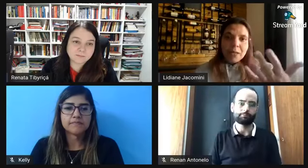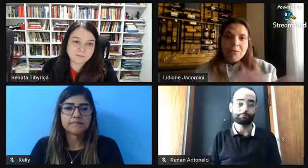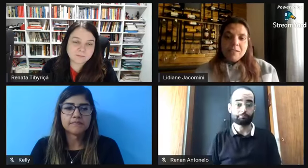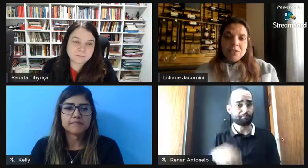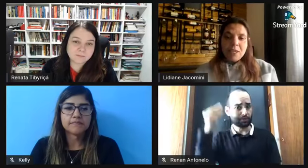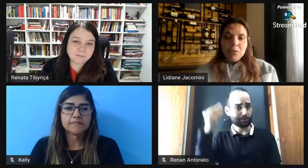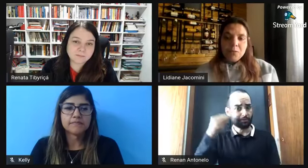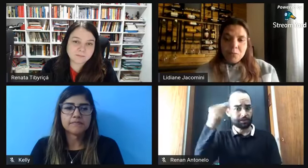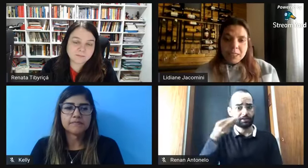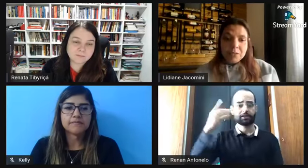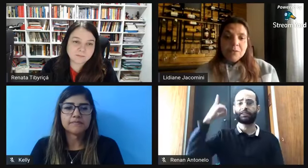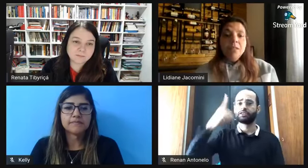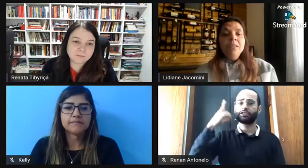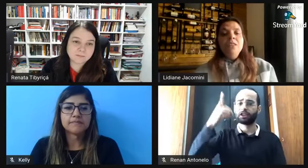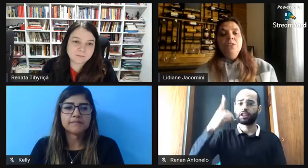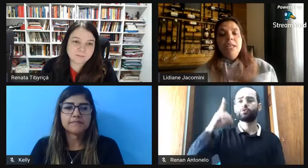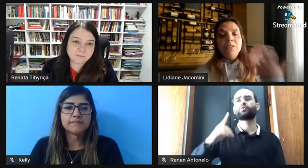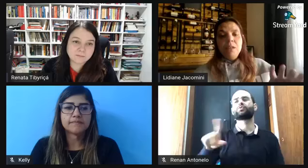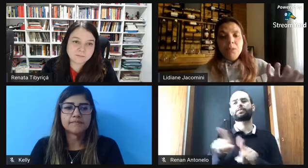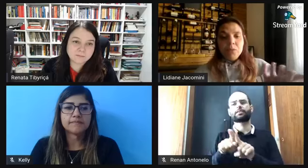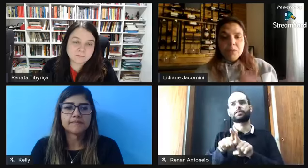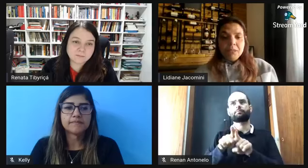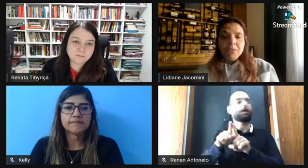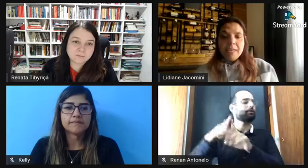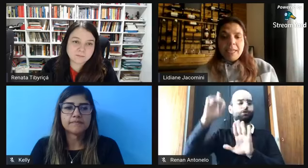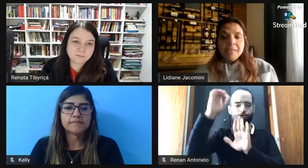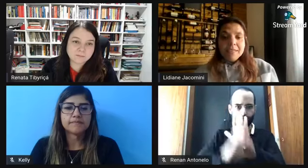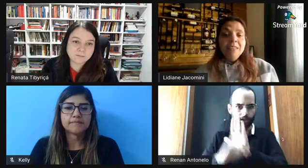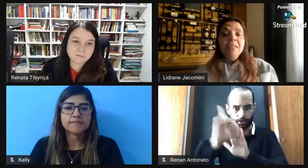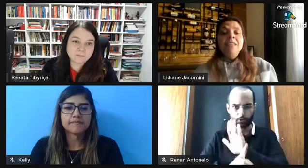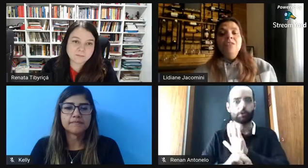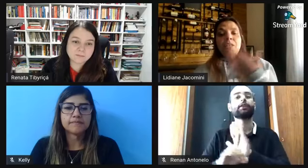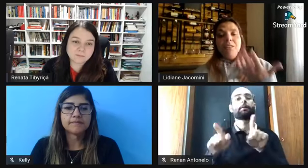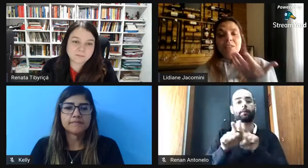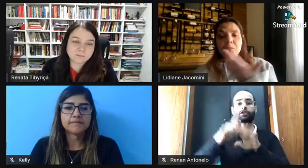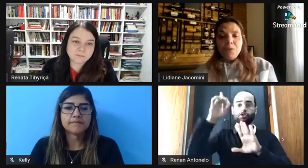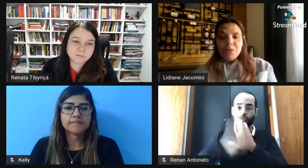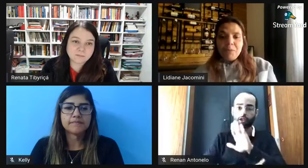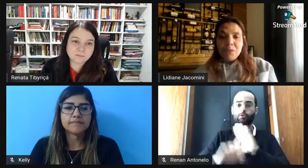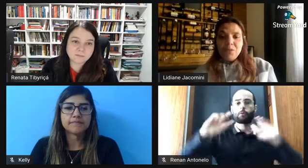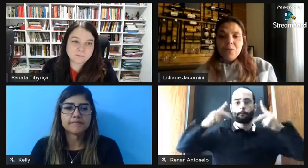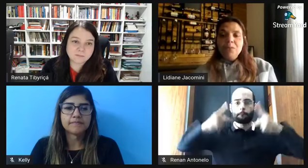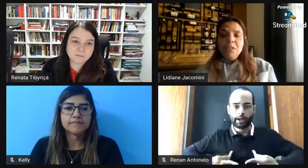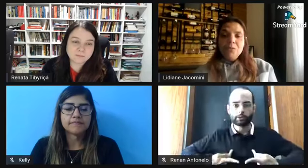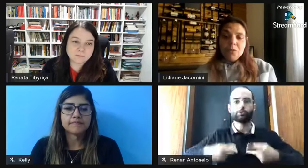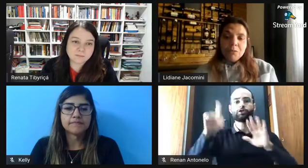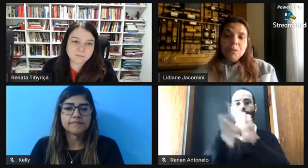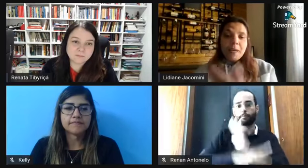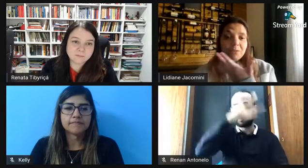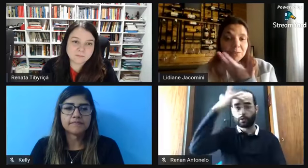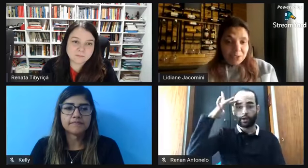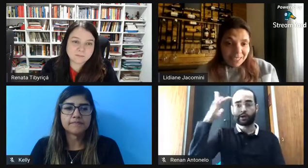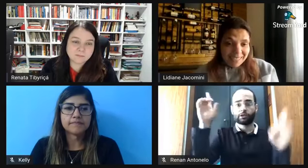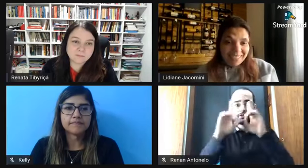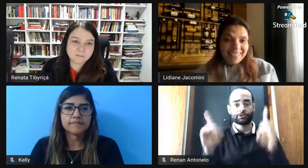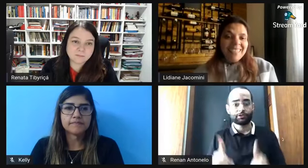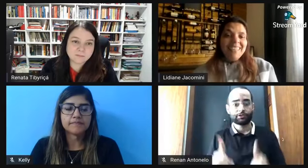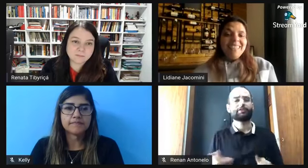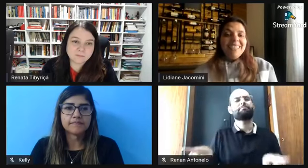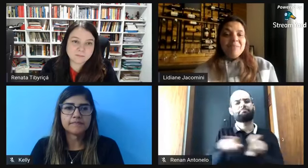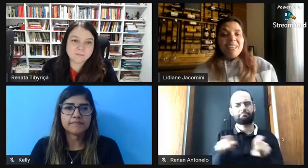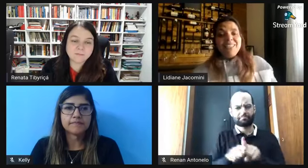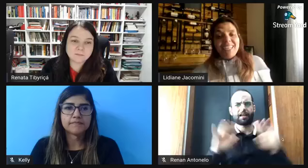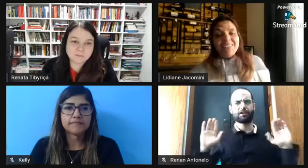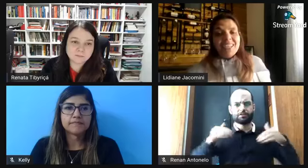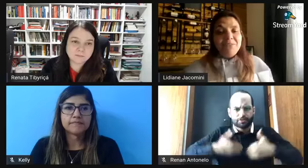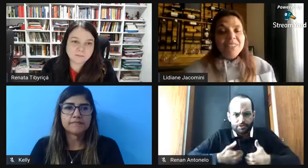direito, com ênfase em direitos humanos, direitos da pessoa com deficiência, direito da pessoa com transtorno do espectro autista